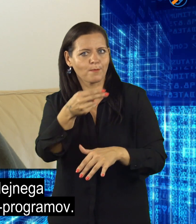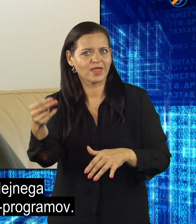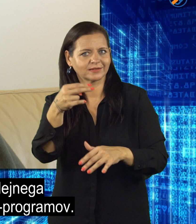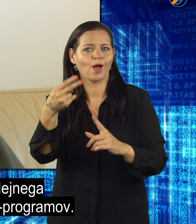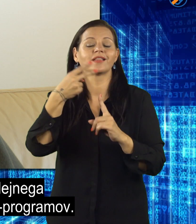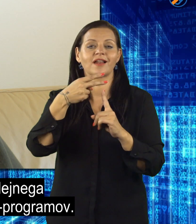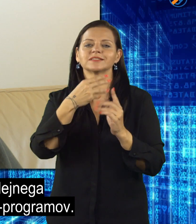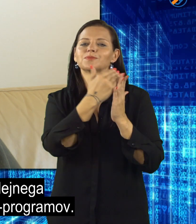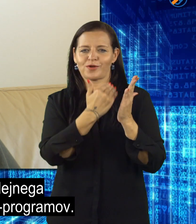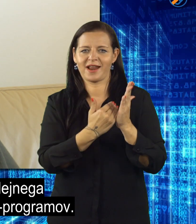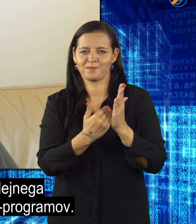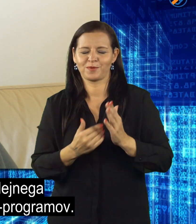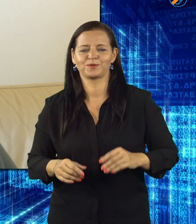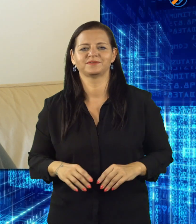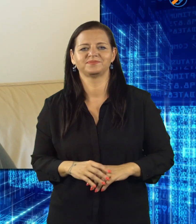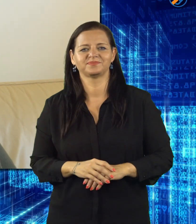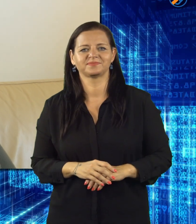programov.